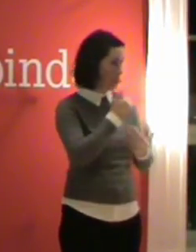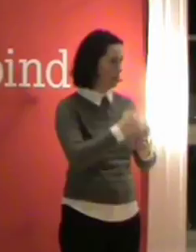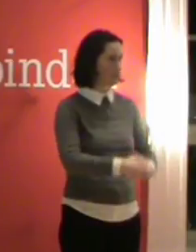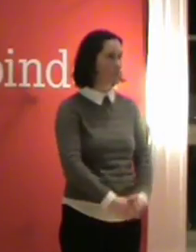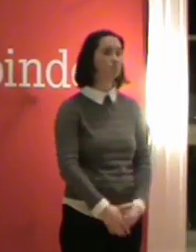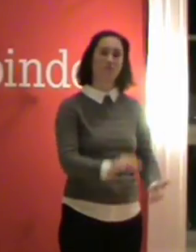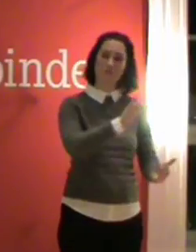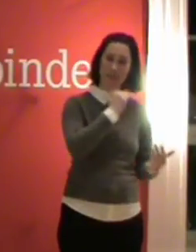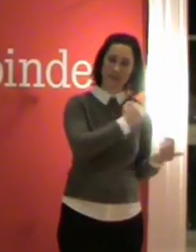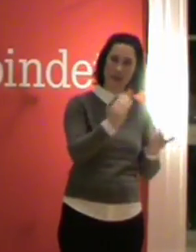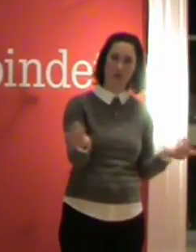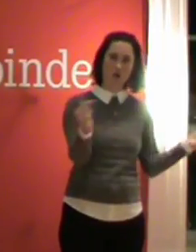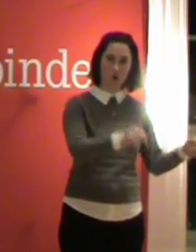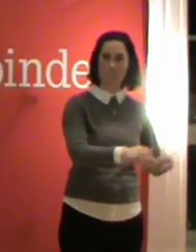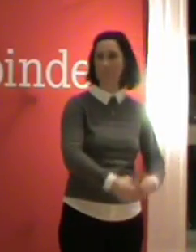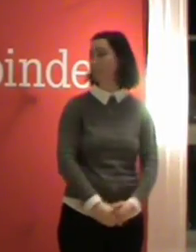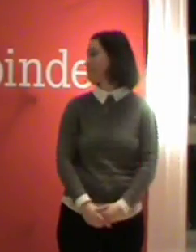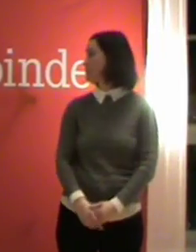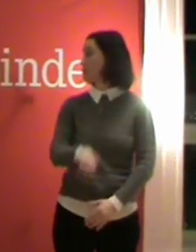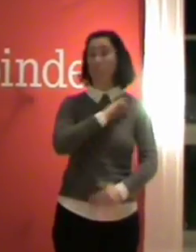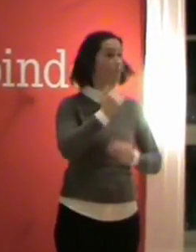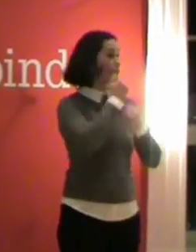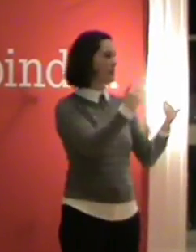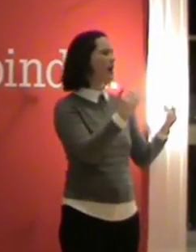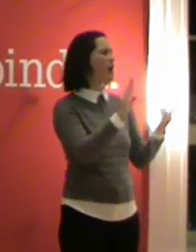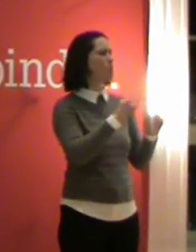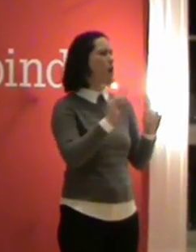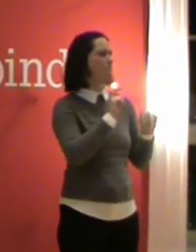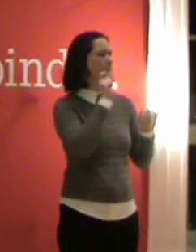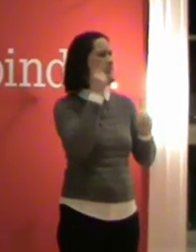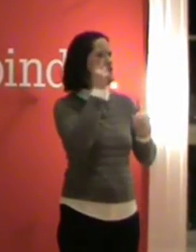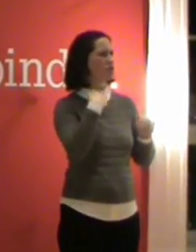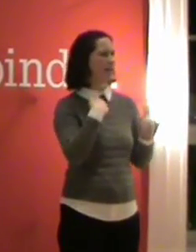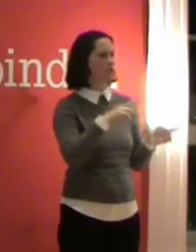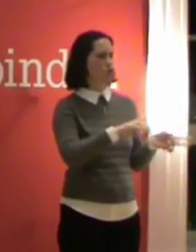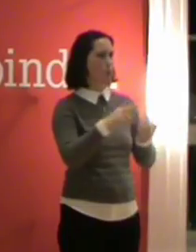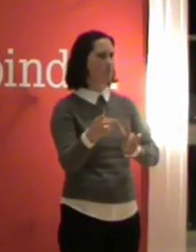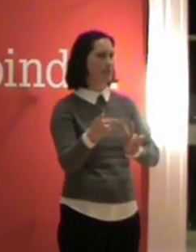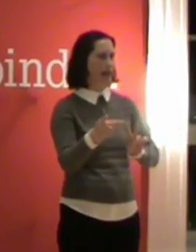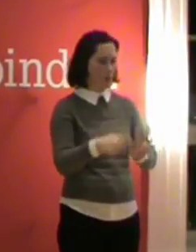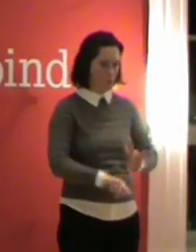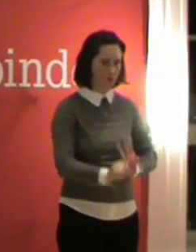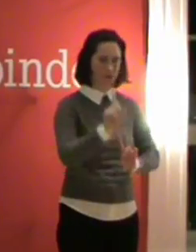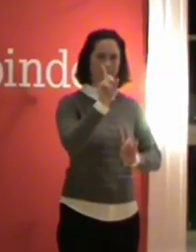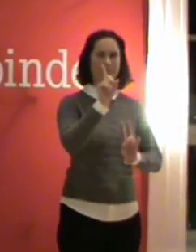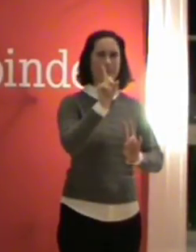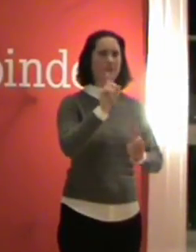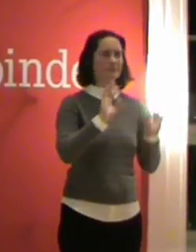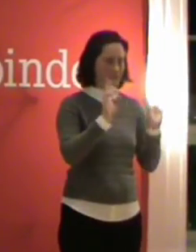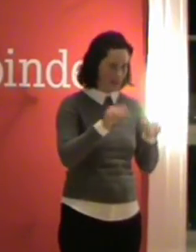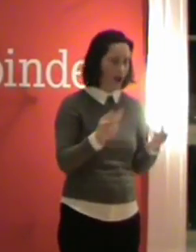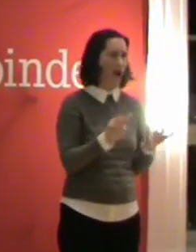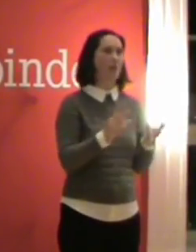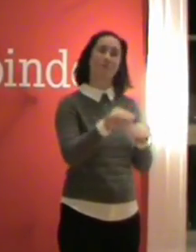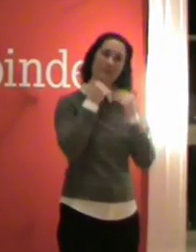und danke, dass du da warst. Ich bedanke mich auch, wobei das ein Missverständnis mit der Umverteilung war, nicht von unten nach oben andersrum. Aber trotzdem herzlichen